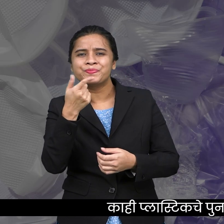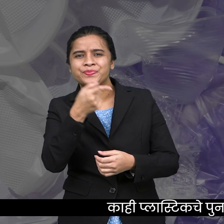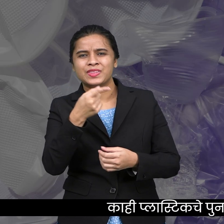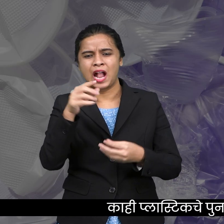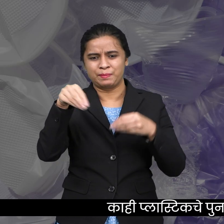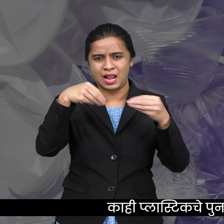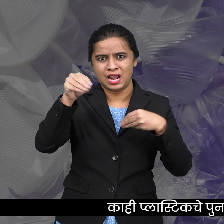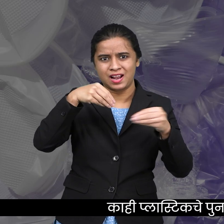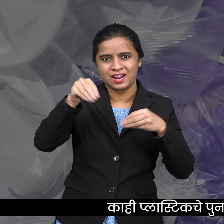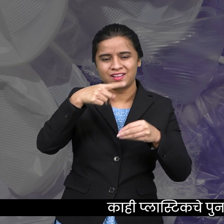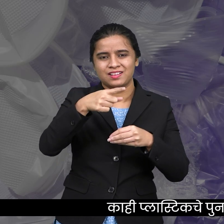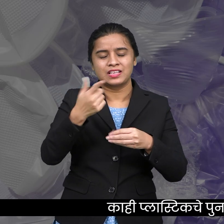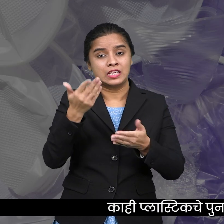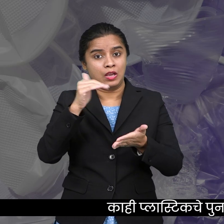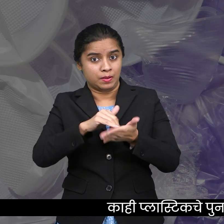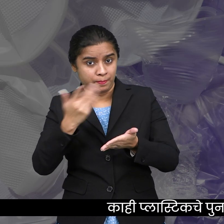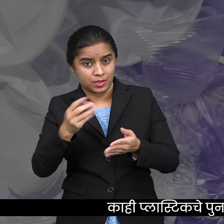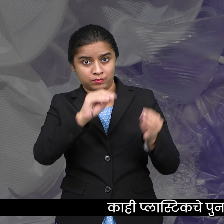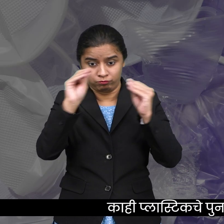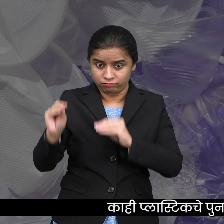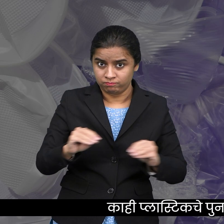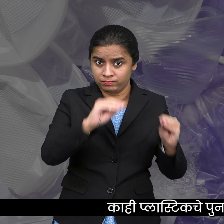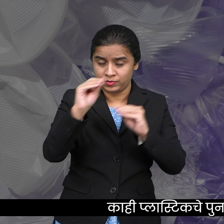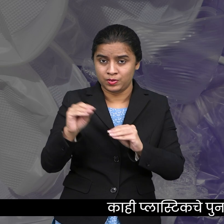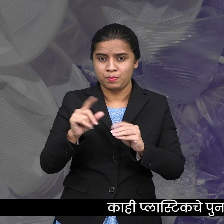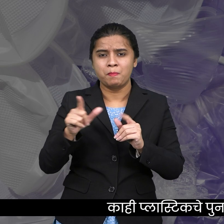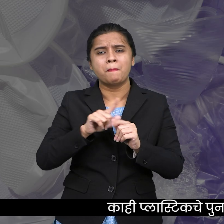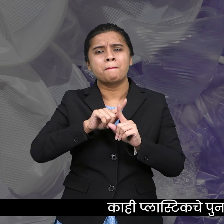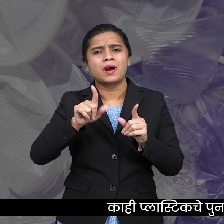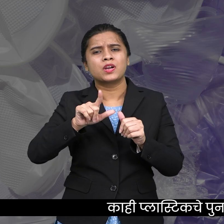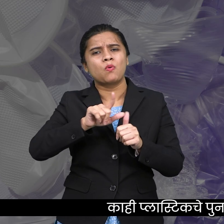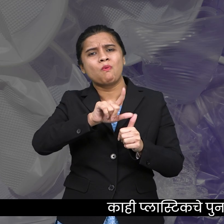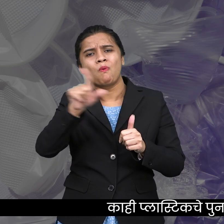काही प्लास्टिकचे पुनर्वापर करता येते, पण सर्वच नाही.